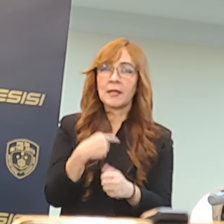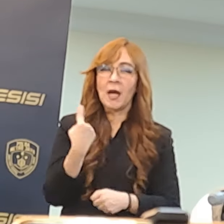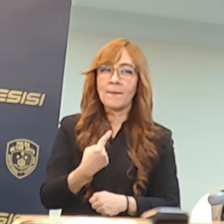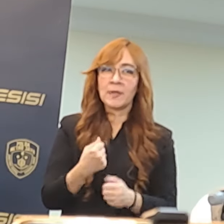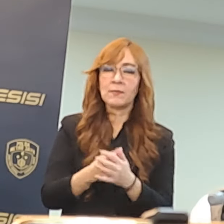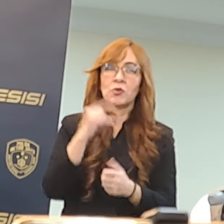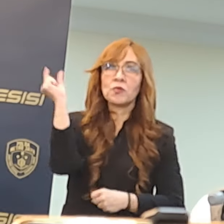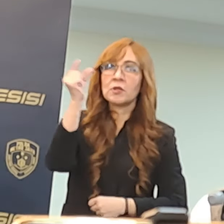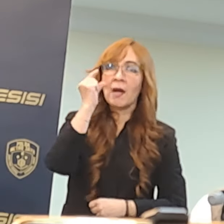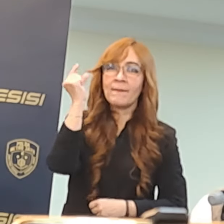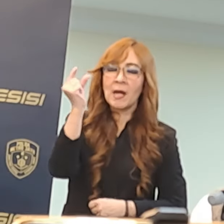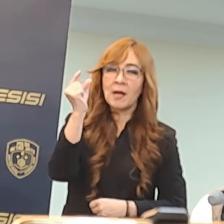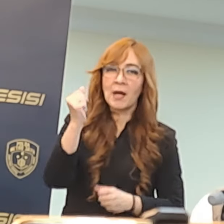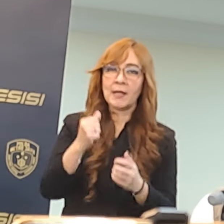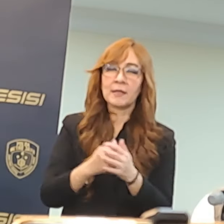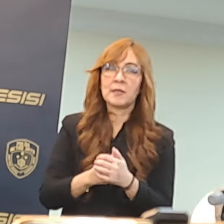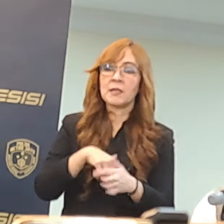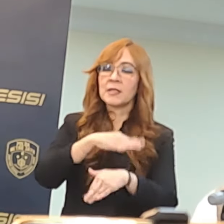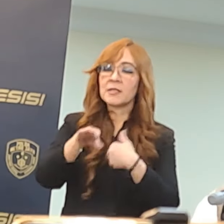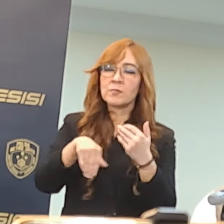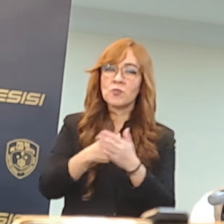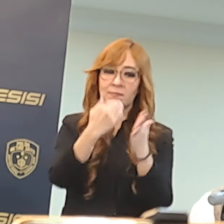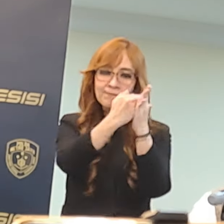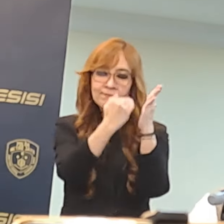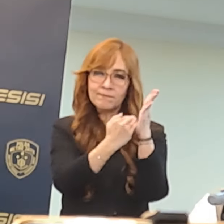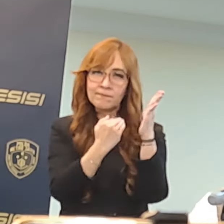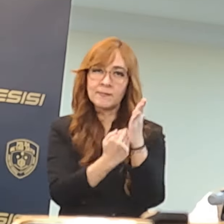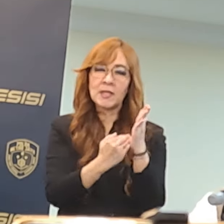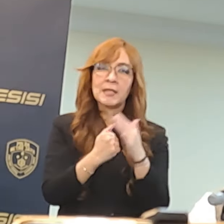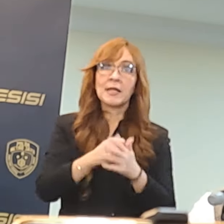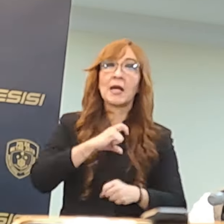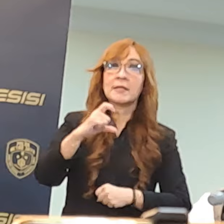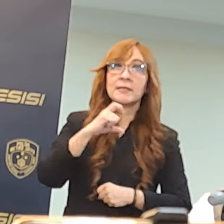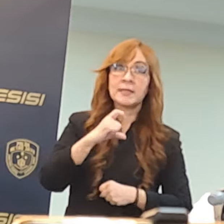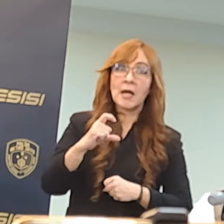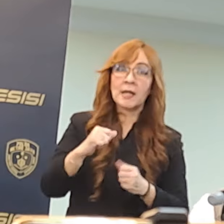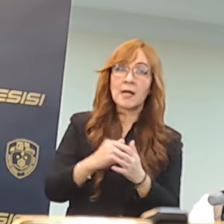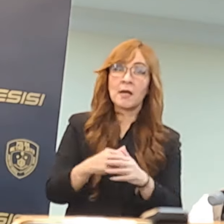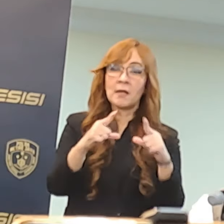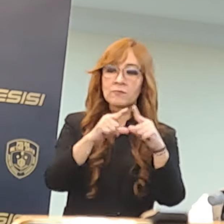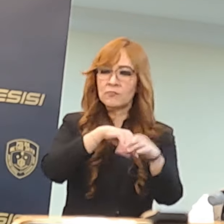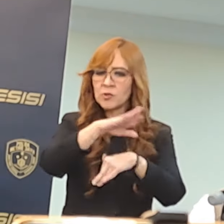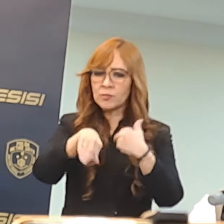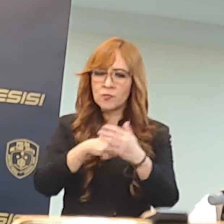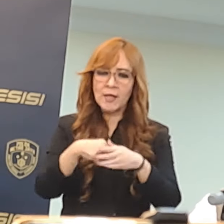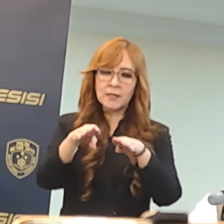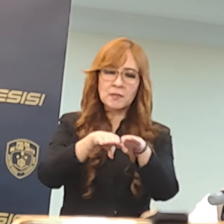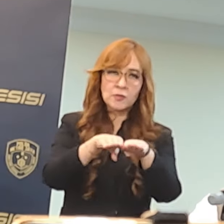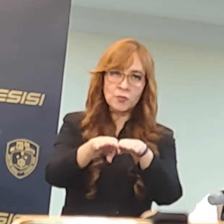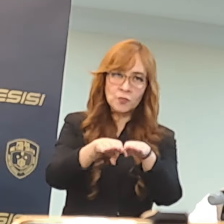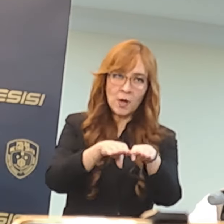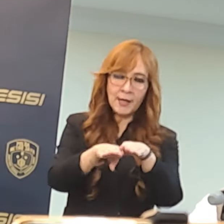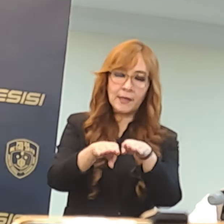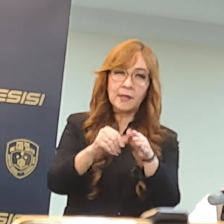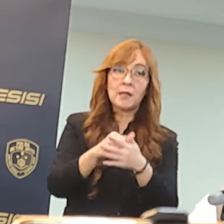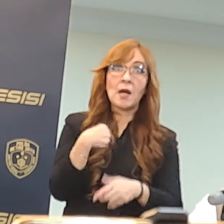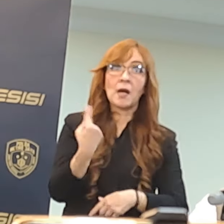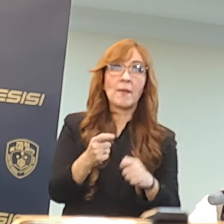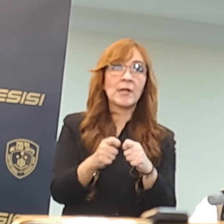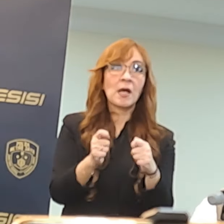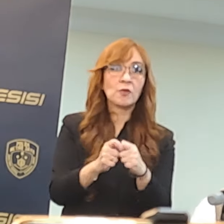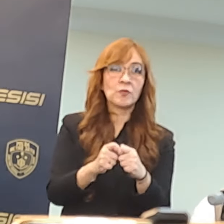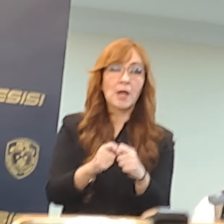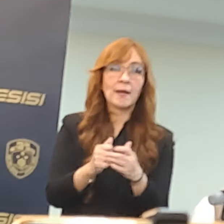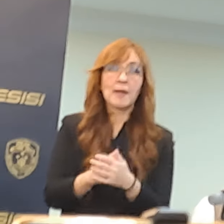menjunjung tinggi objektivitas, imparsialitas dengan multi metode, multi tools dan multi informan. Jadi yang kami lakukan